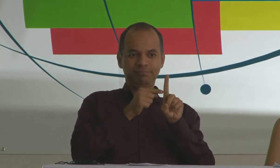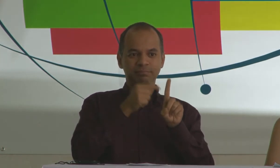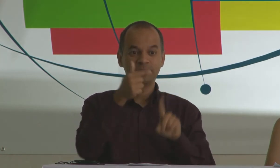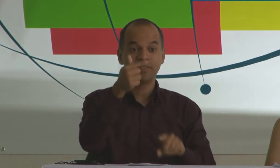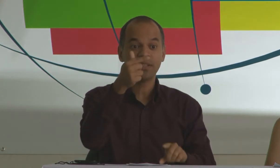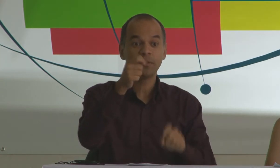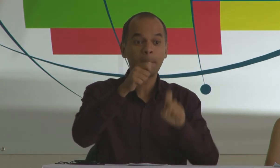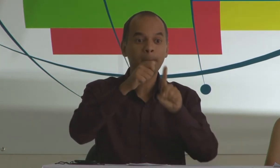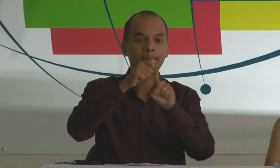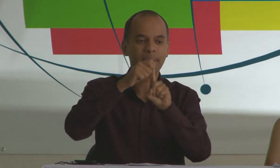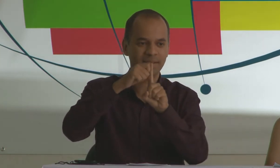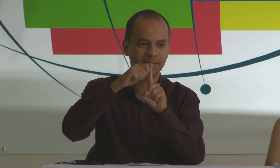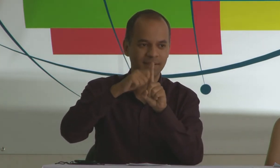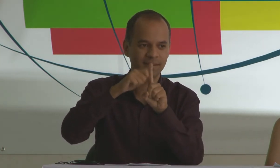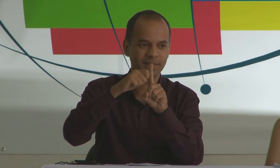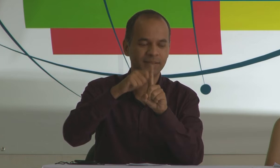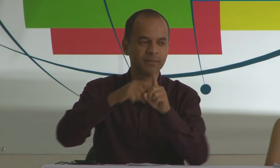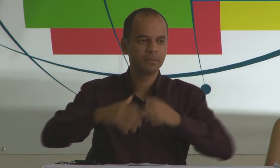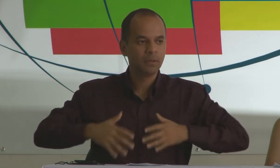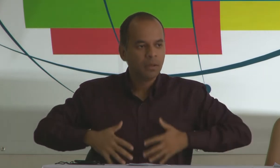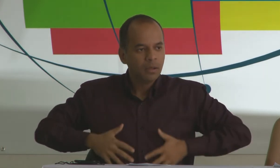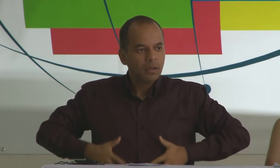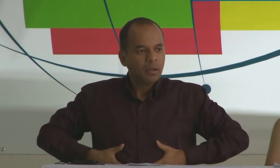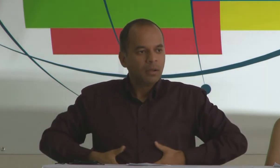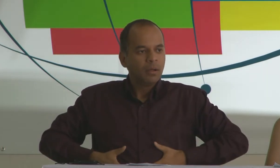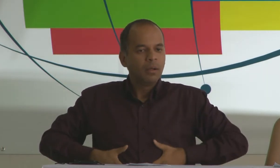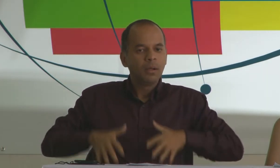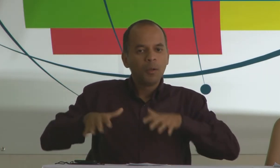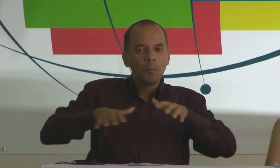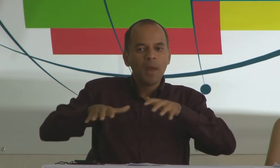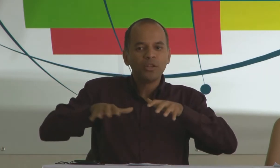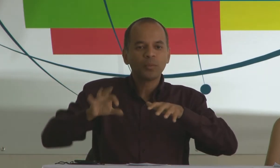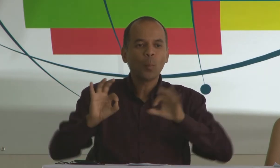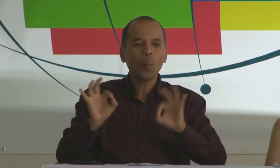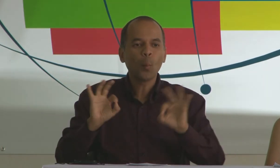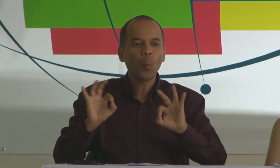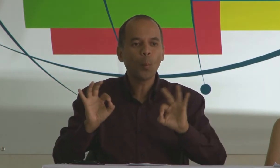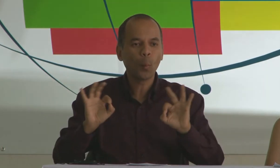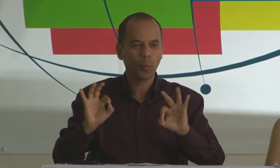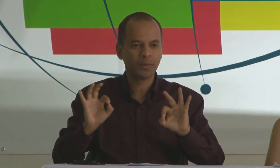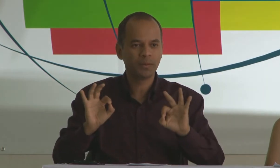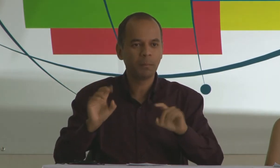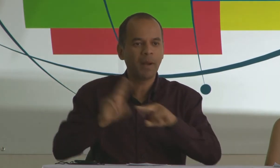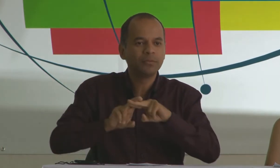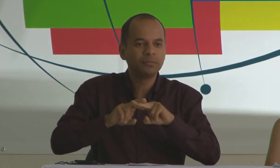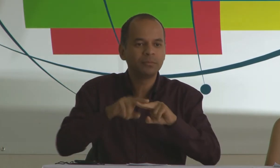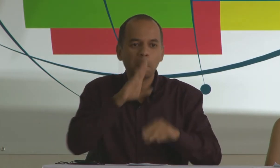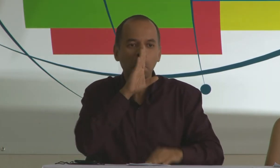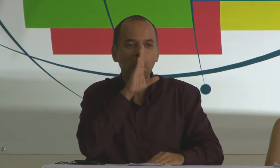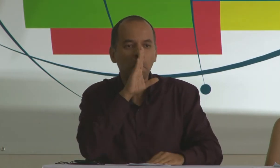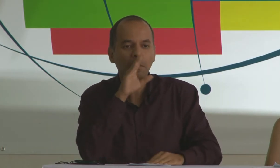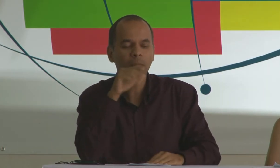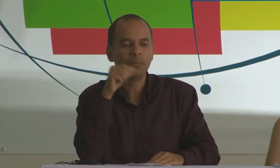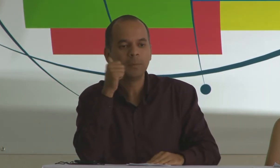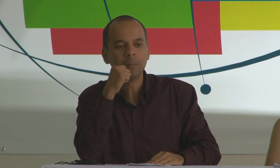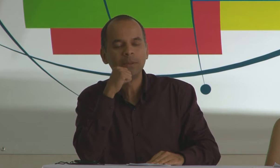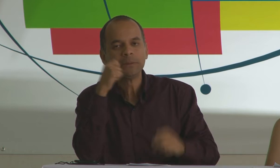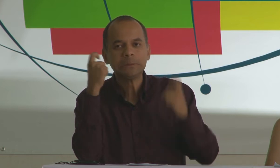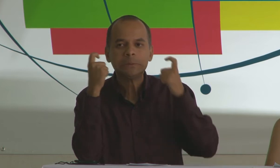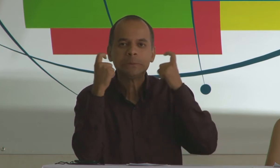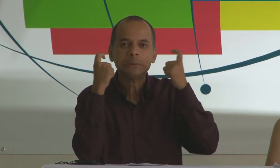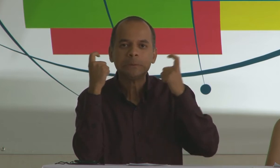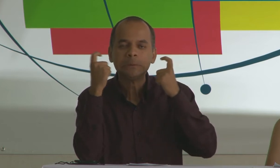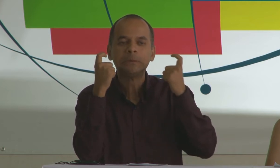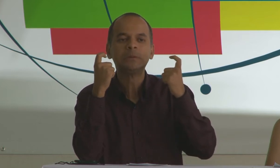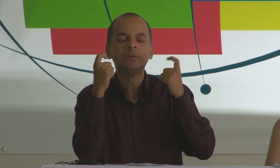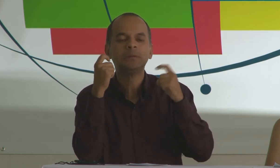acontecia, às vezes, durante a gravidez, sétimo mês de gravidez, por exemplo, ela já começou a sentir alguns sintomas, alguns tremores, mas aparentemente não era